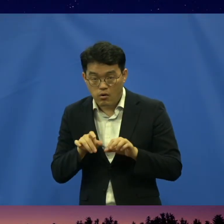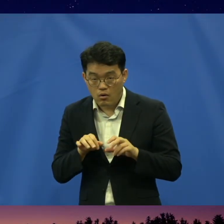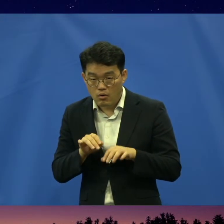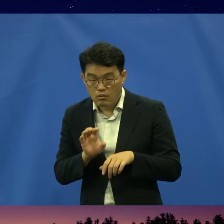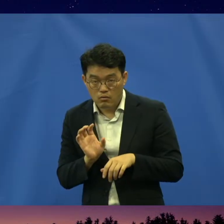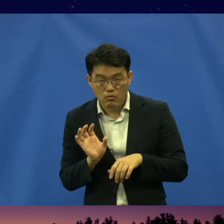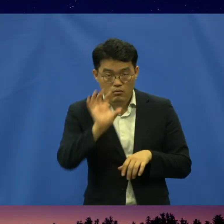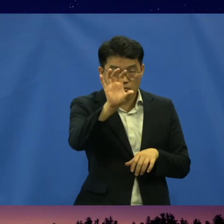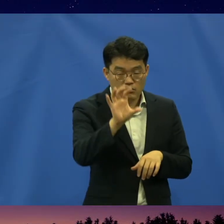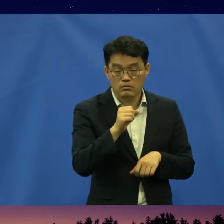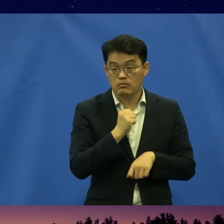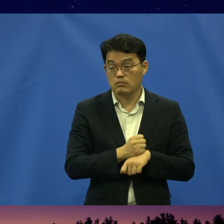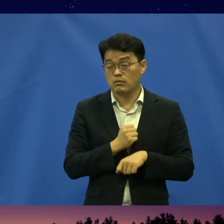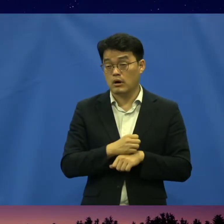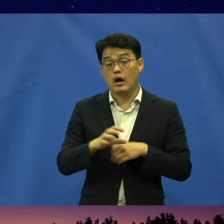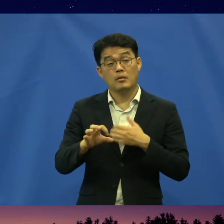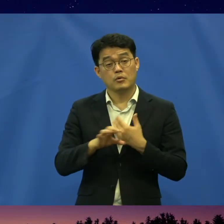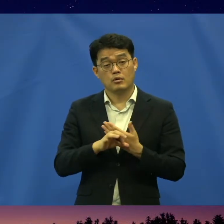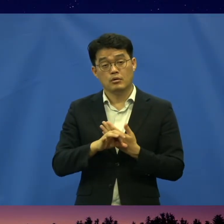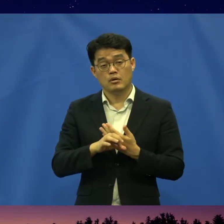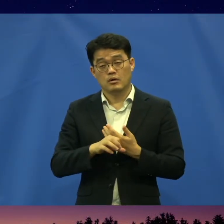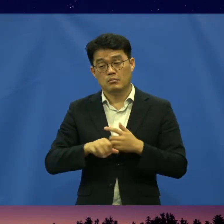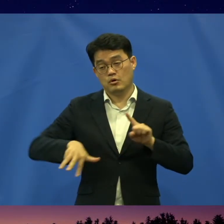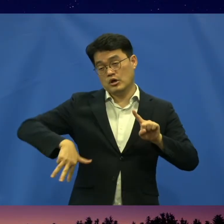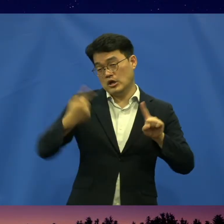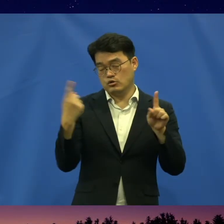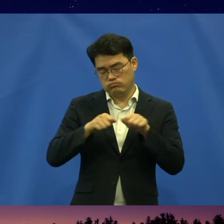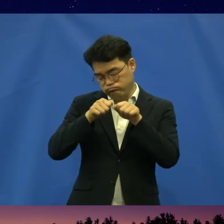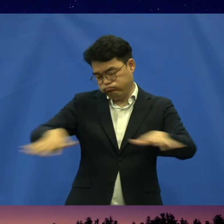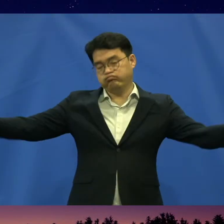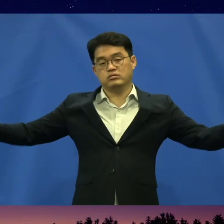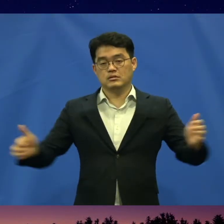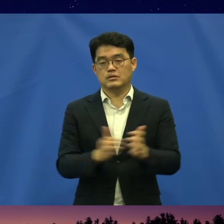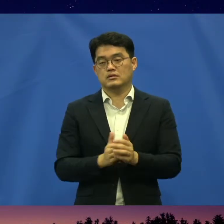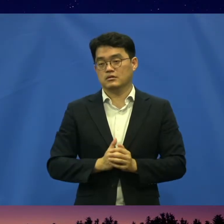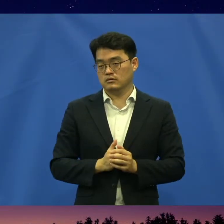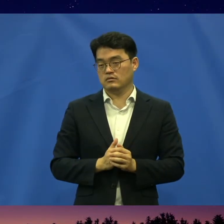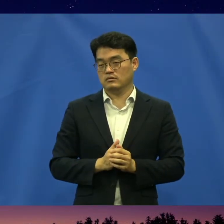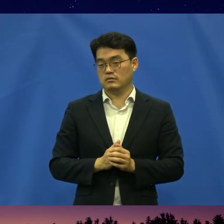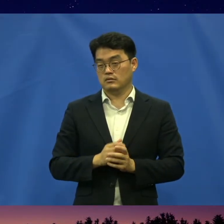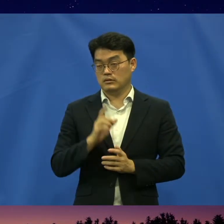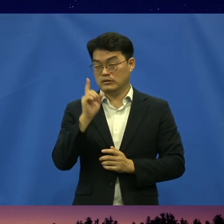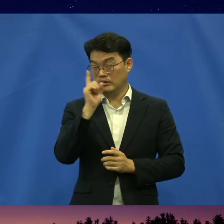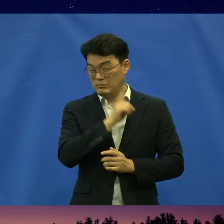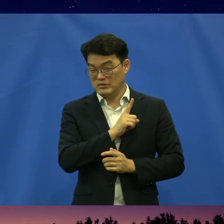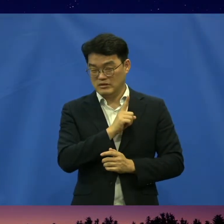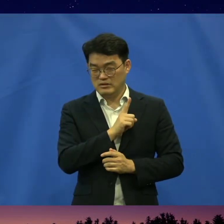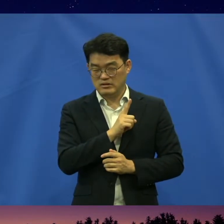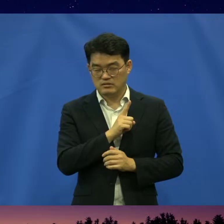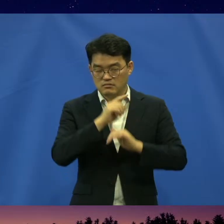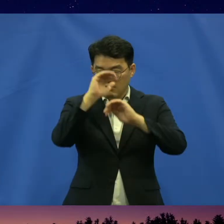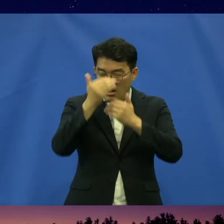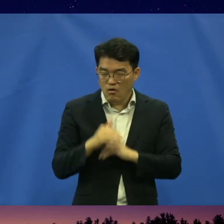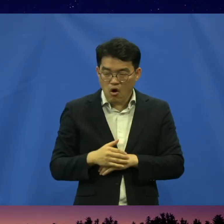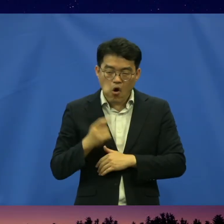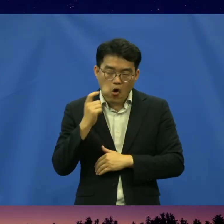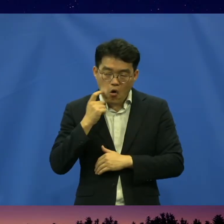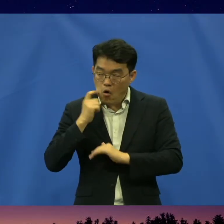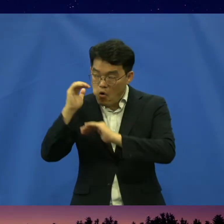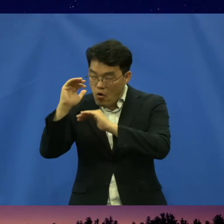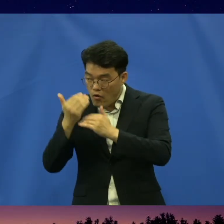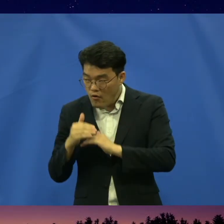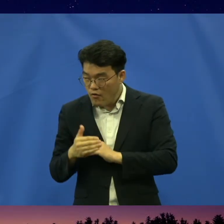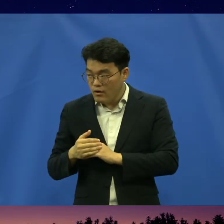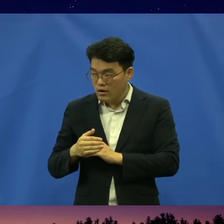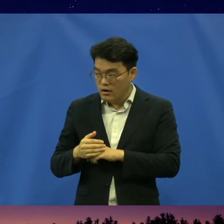초고속. 그래서 한순간에 한 사람을 매장시킬 수 있습니다. 악성 댓글로. 여러분, 작성하고